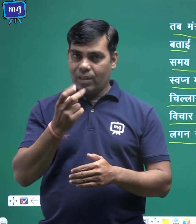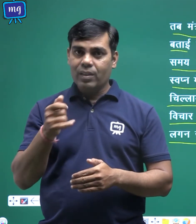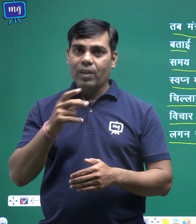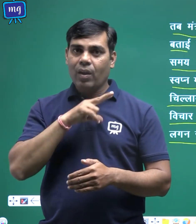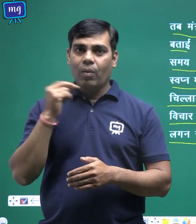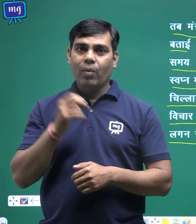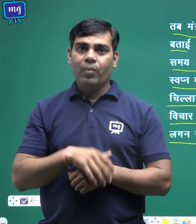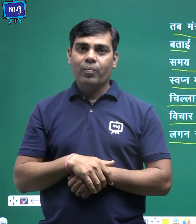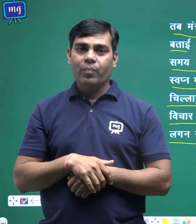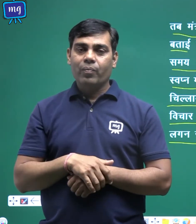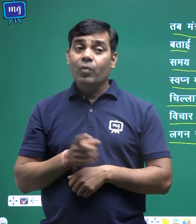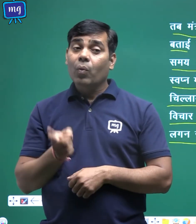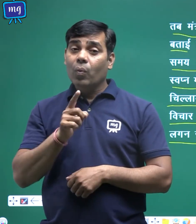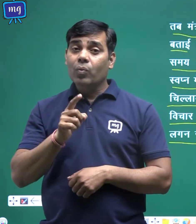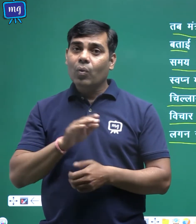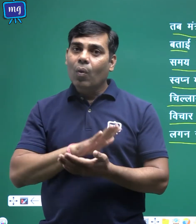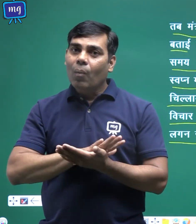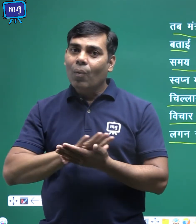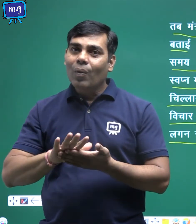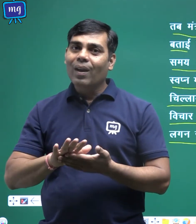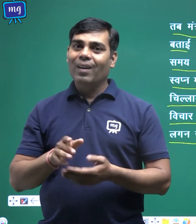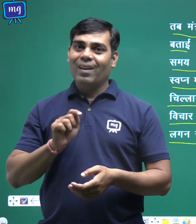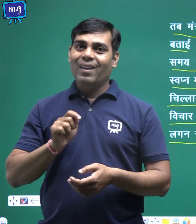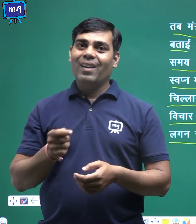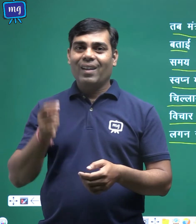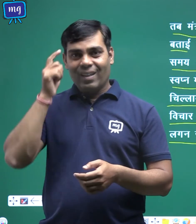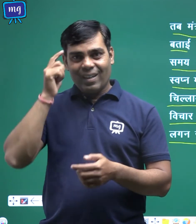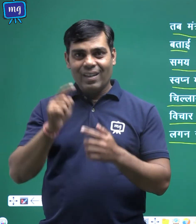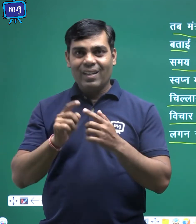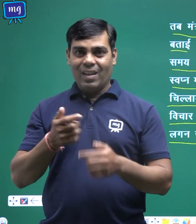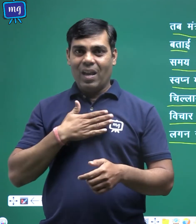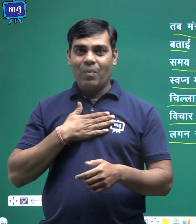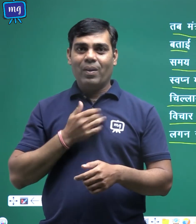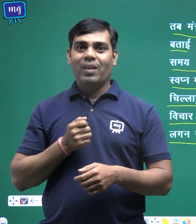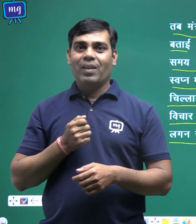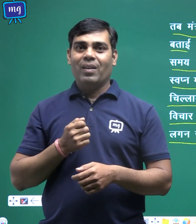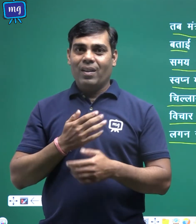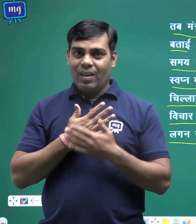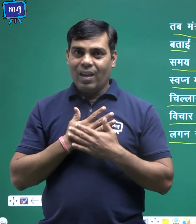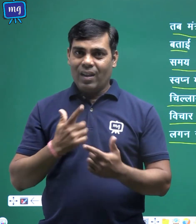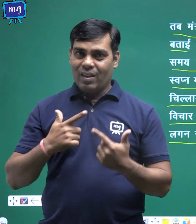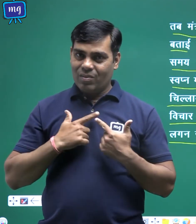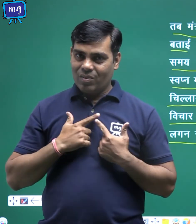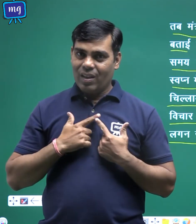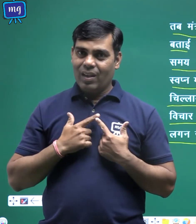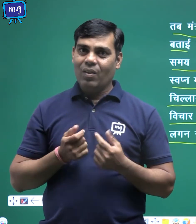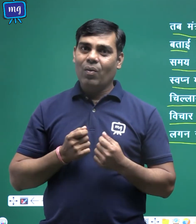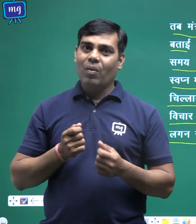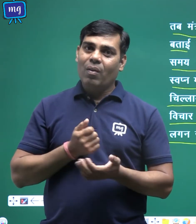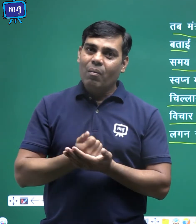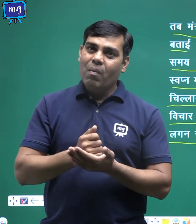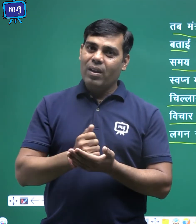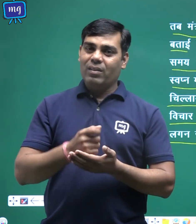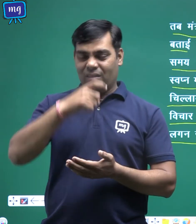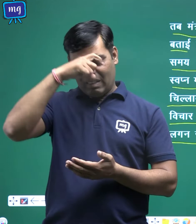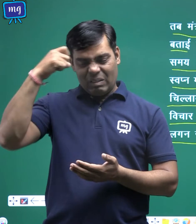और उसको पूरा करने के लिए हमें लगन और मेहनत से जुट जाना